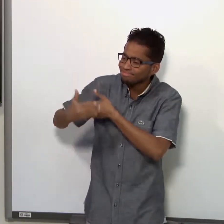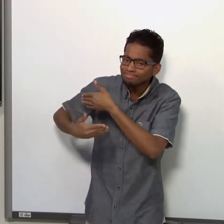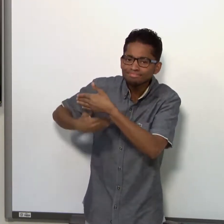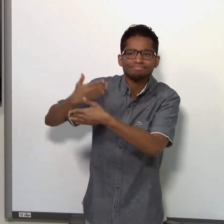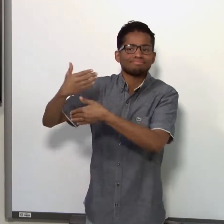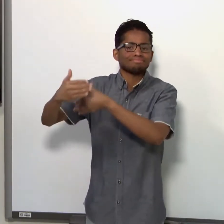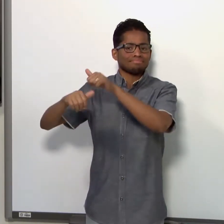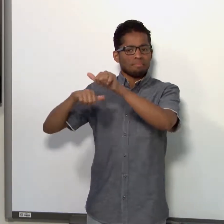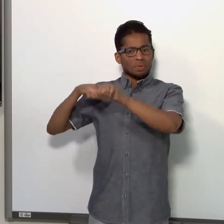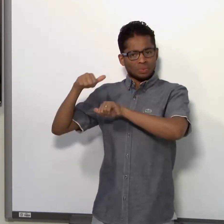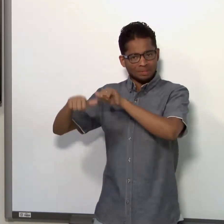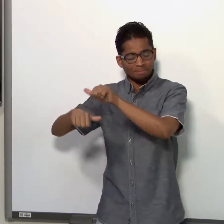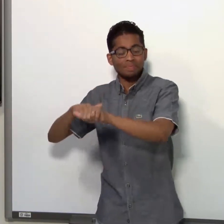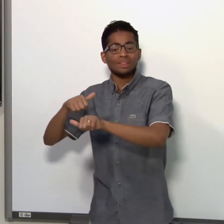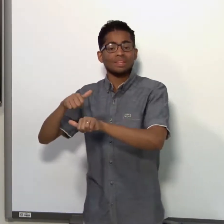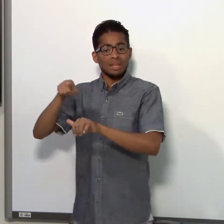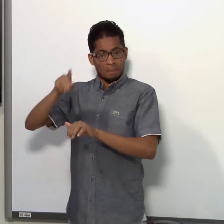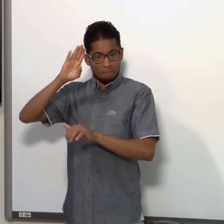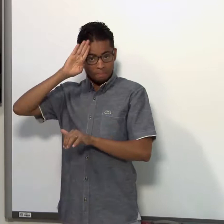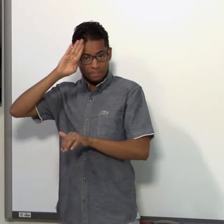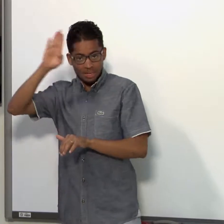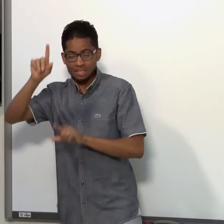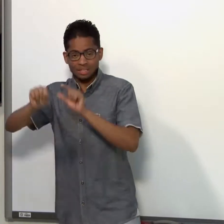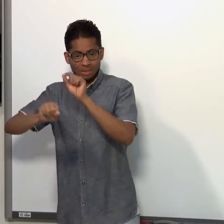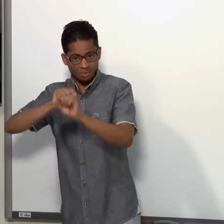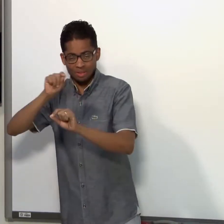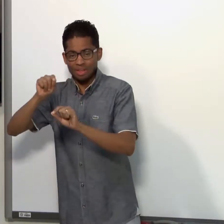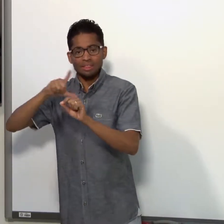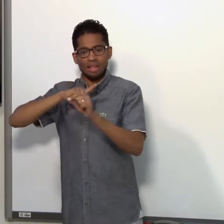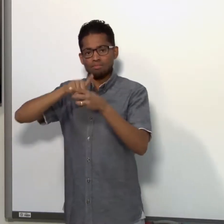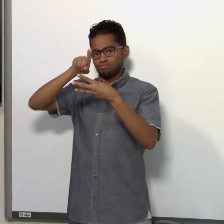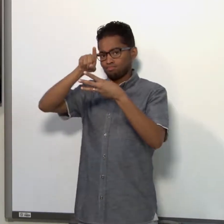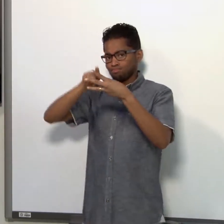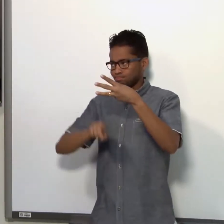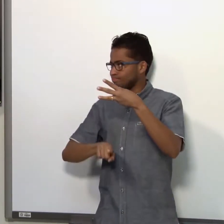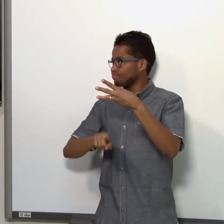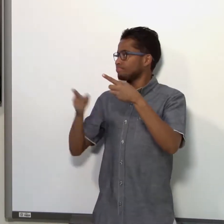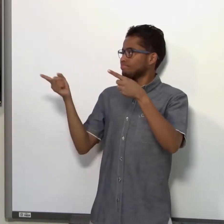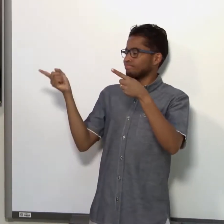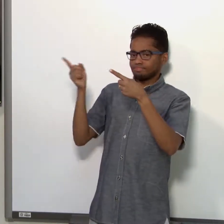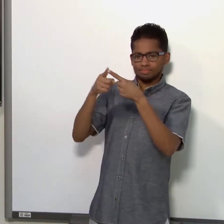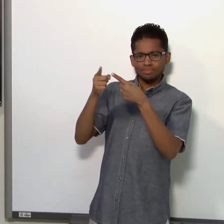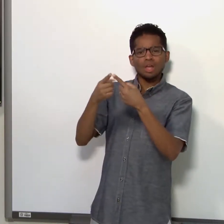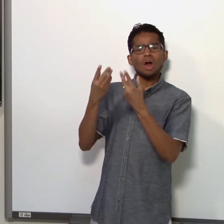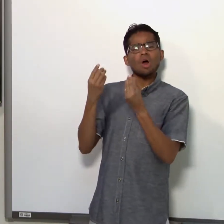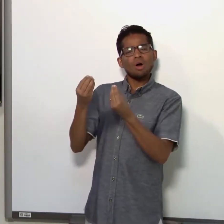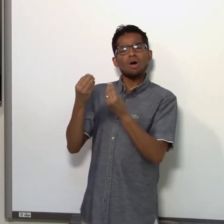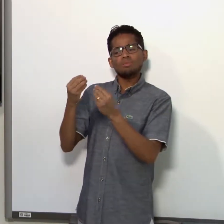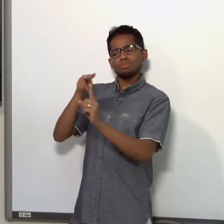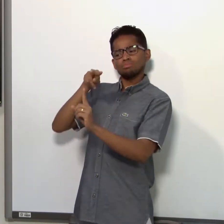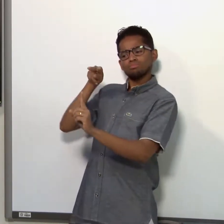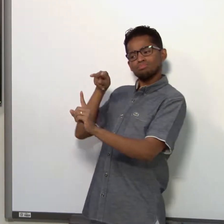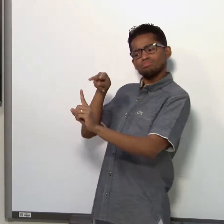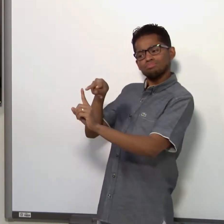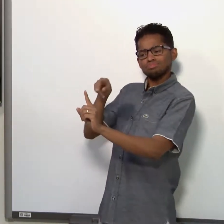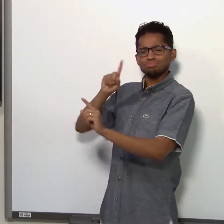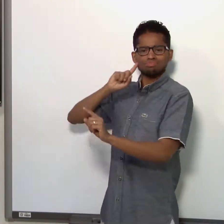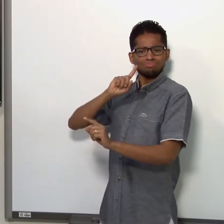as transformações, as modificações nas teorias, tendo como foco aqui primeiro